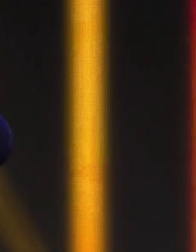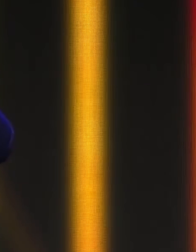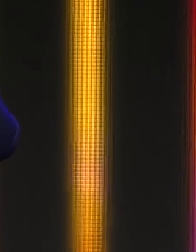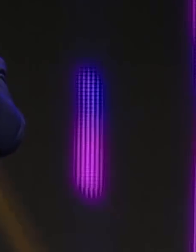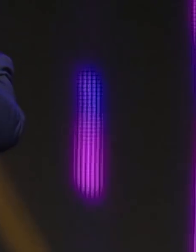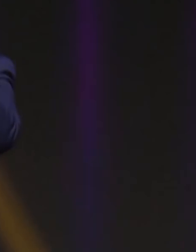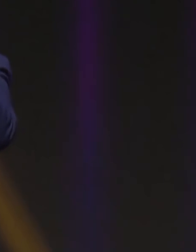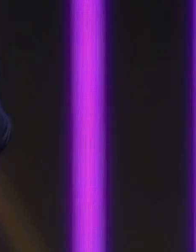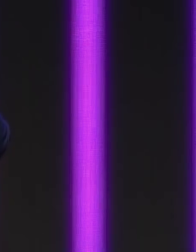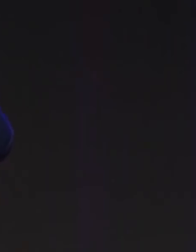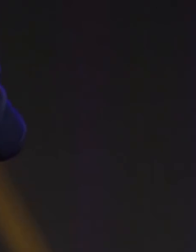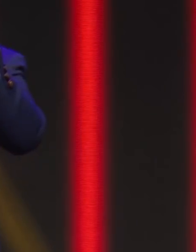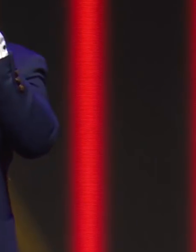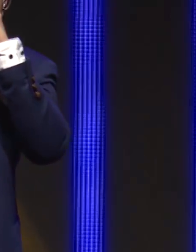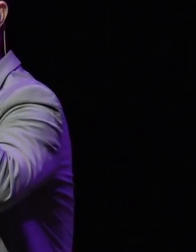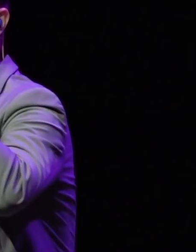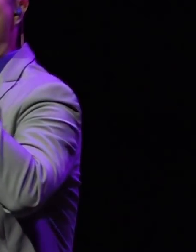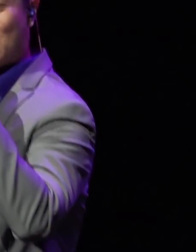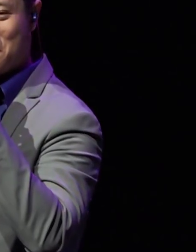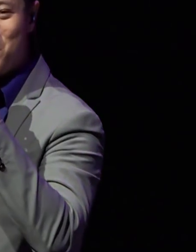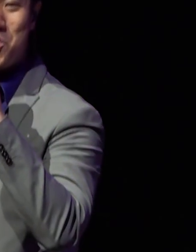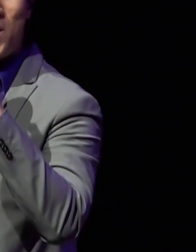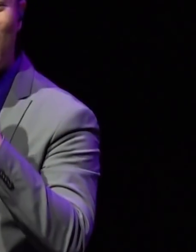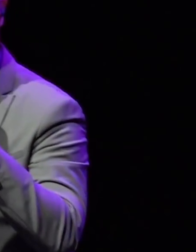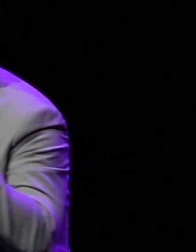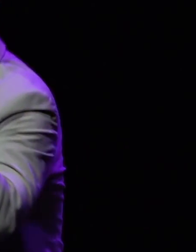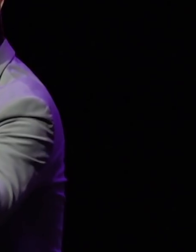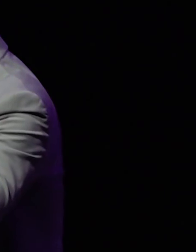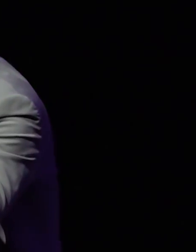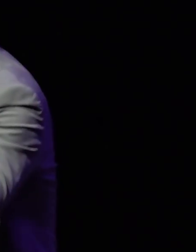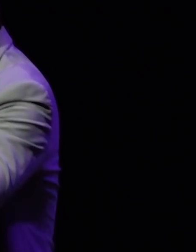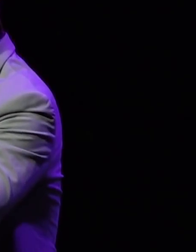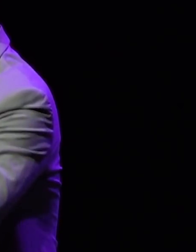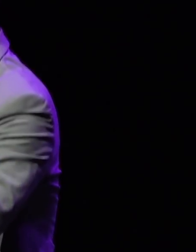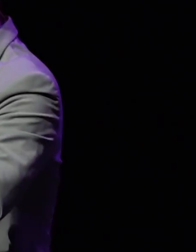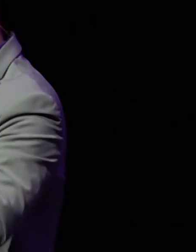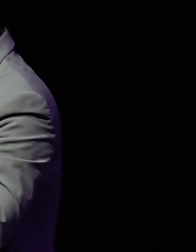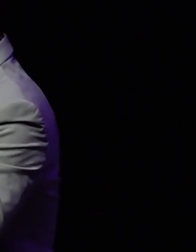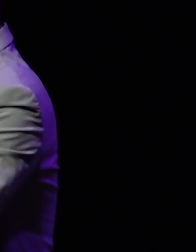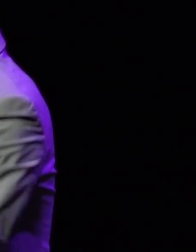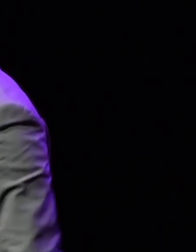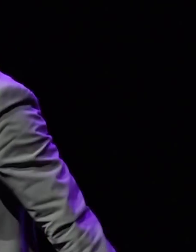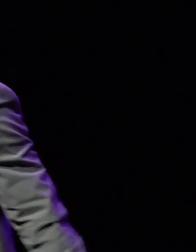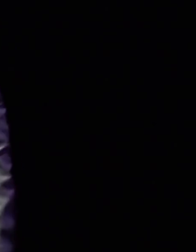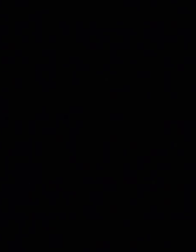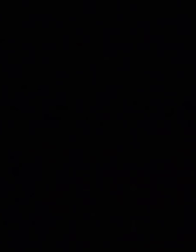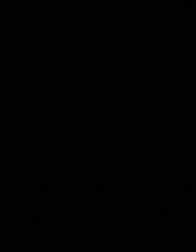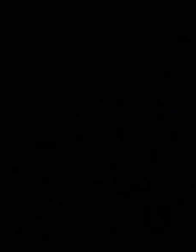mengubahkan. Jika ku akui semua dosaku, maka